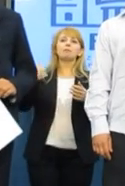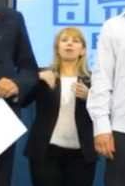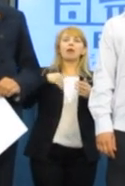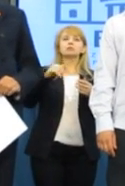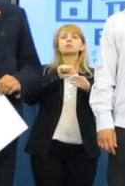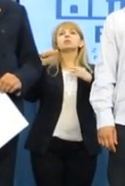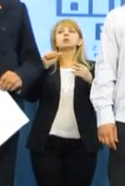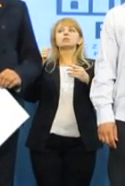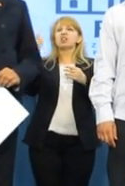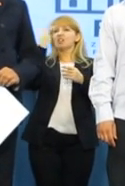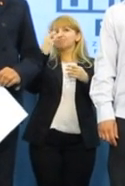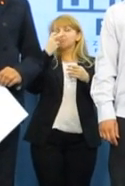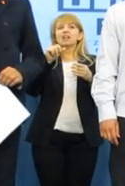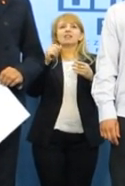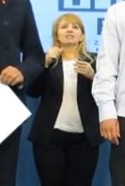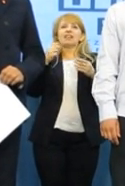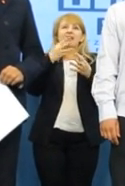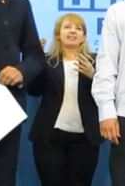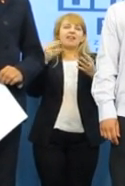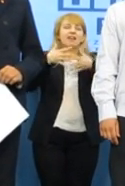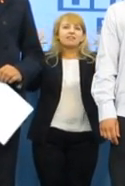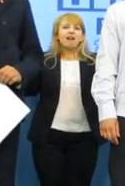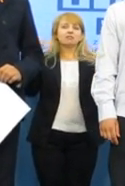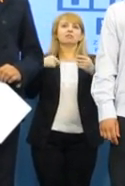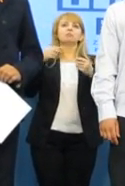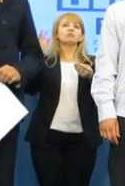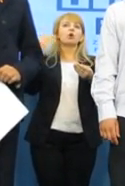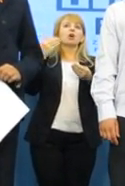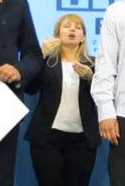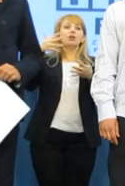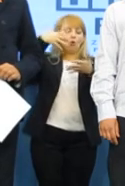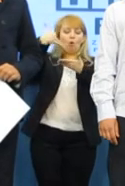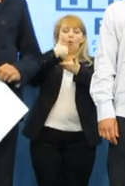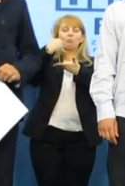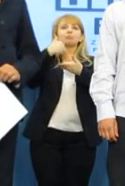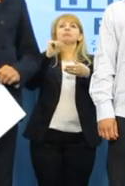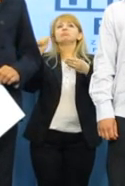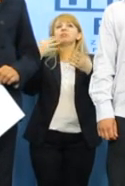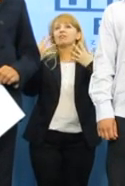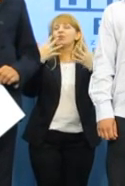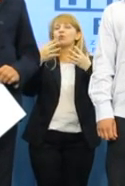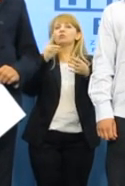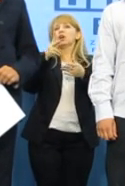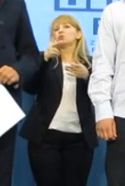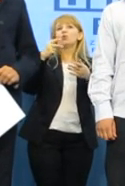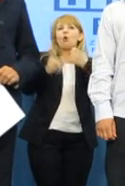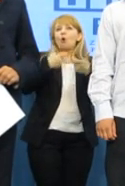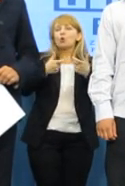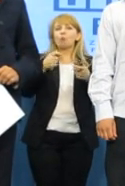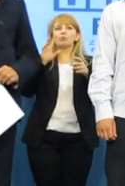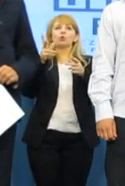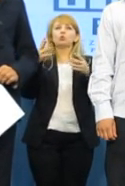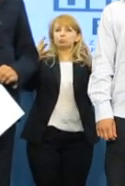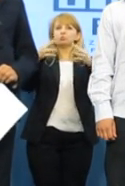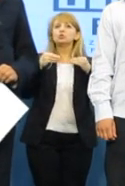jest mętna i niejasna. Opinia publiczna nie jest informowana ani o księdze wejść i wyjść, kto i w jakim trybie jest przyjmowany